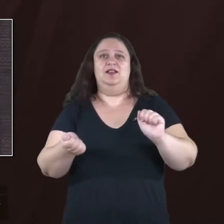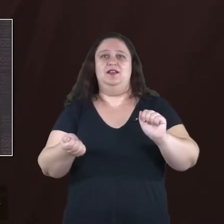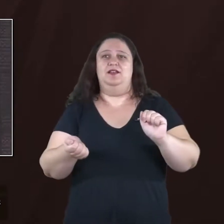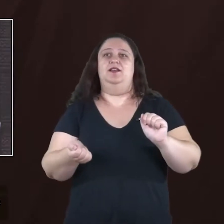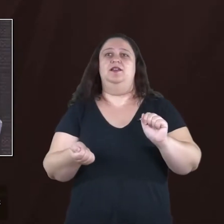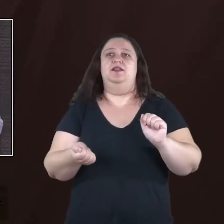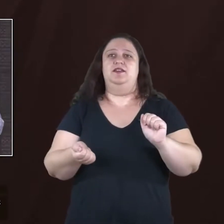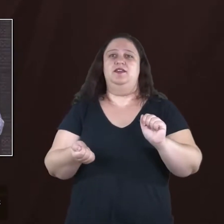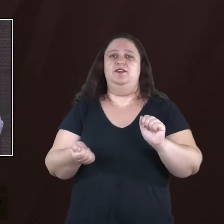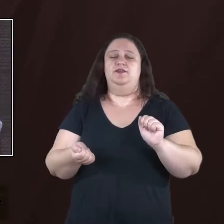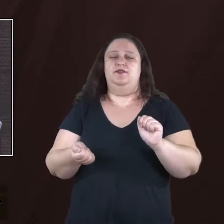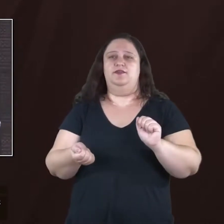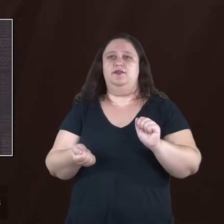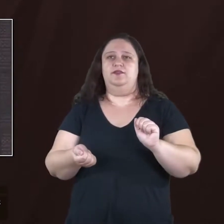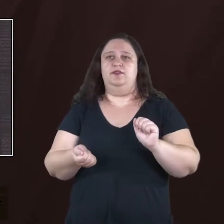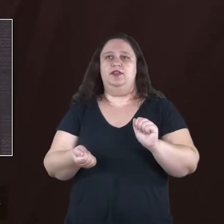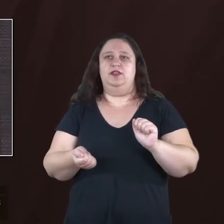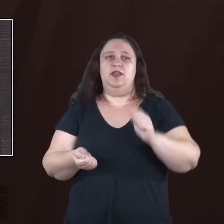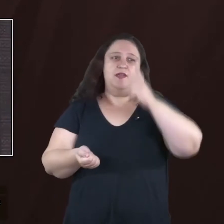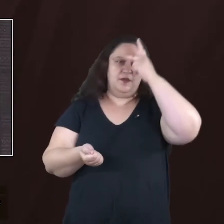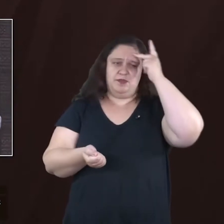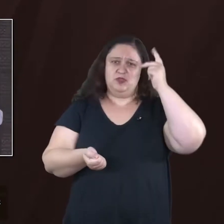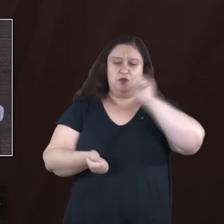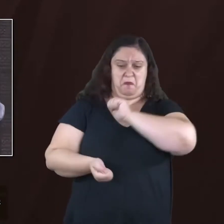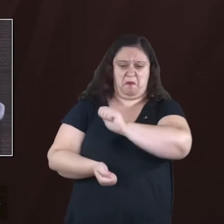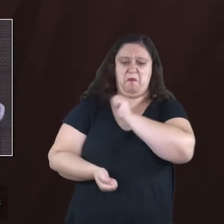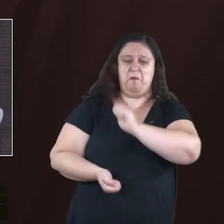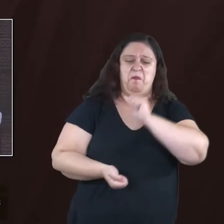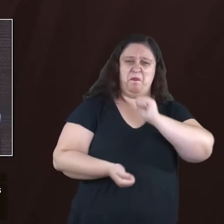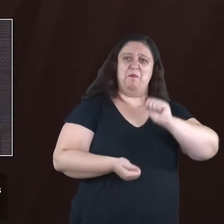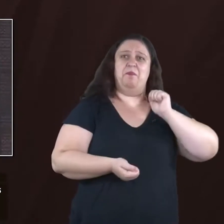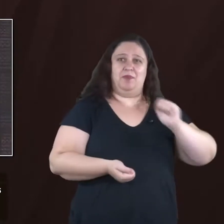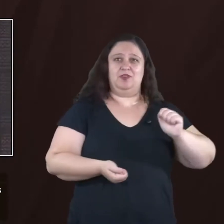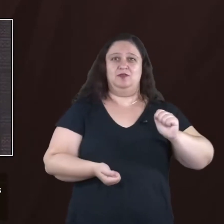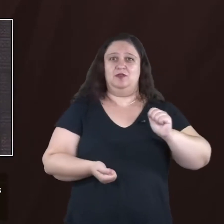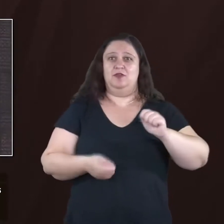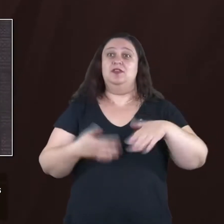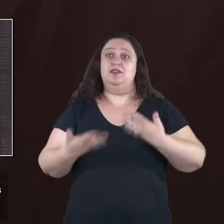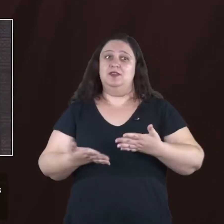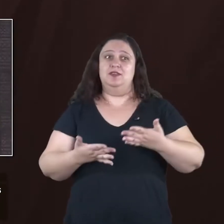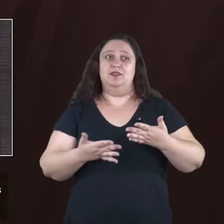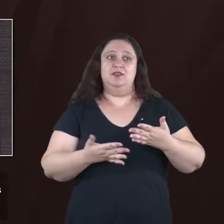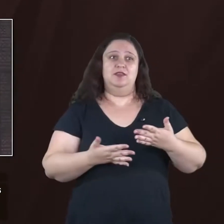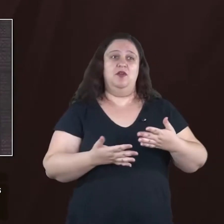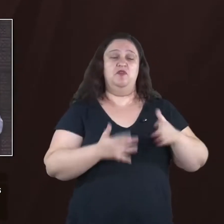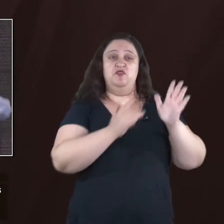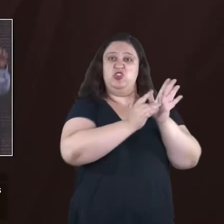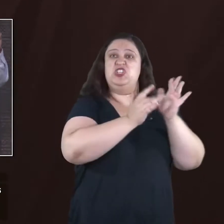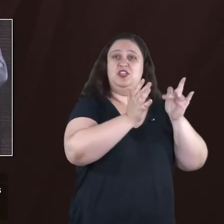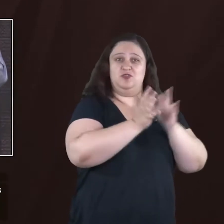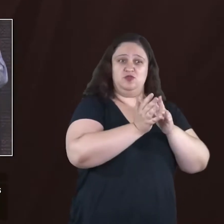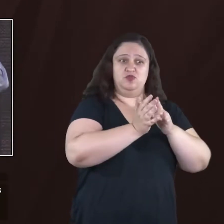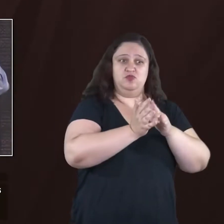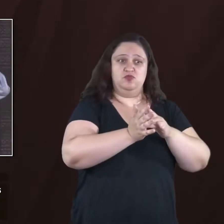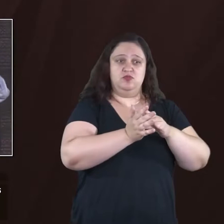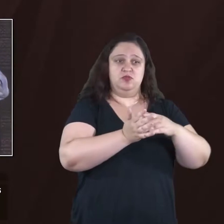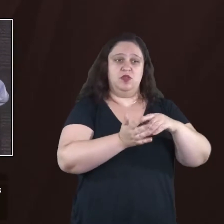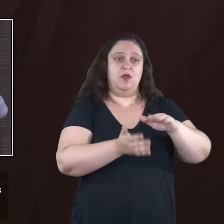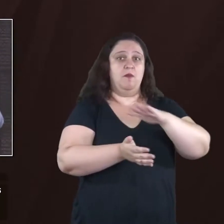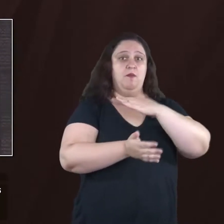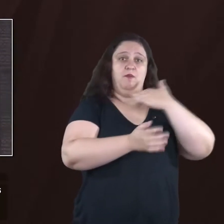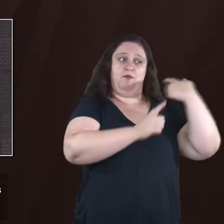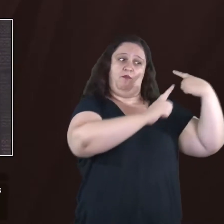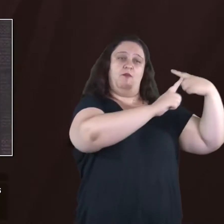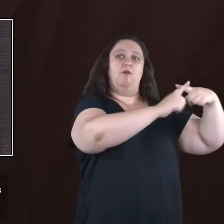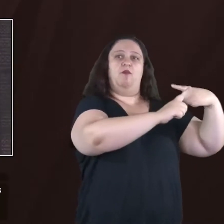concedessem um homicida. Dessarte mataste o autor da vida, a quem Deus ressuscitou dentre